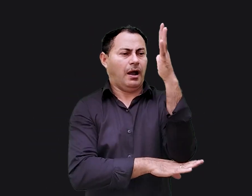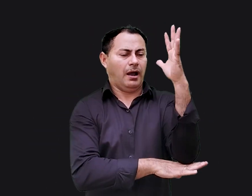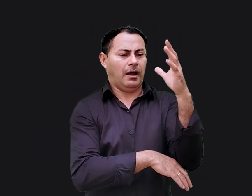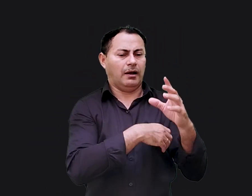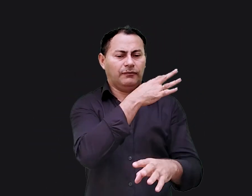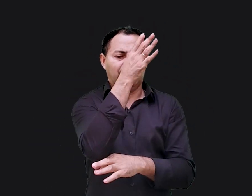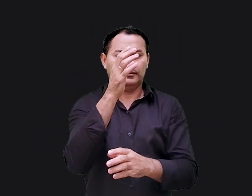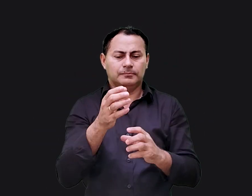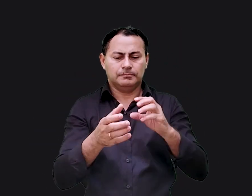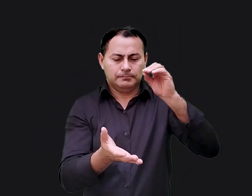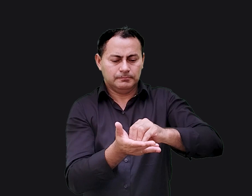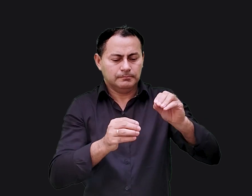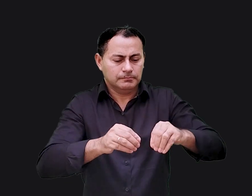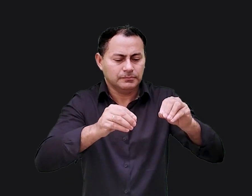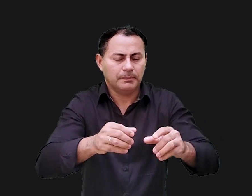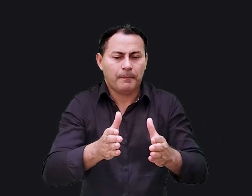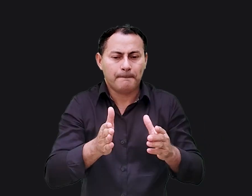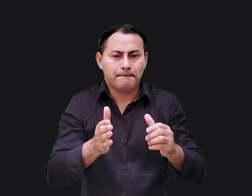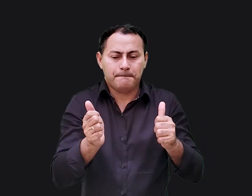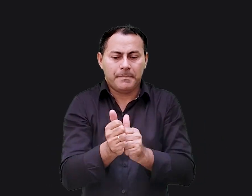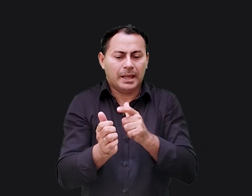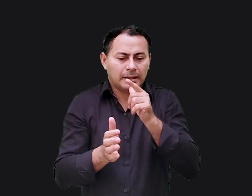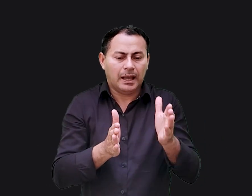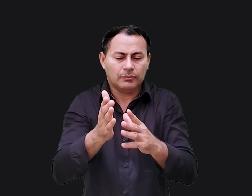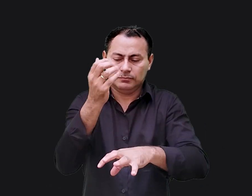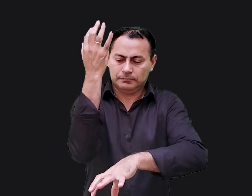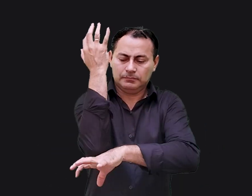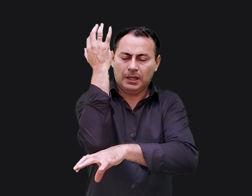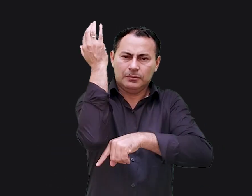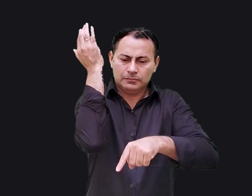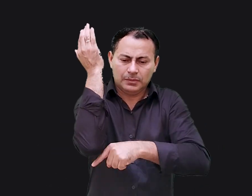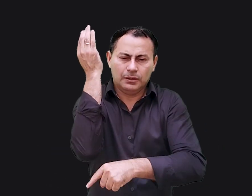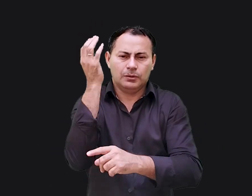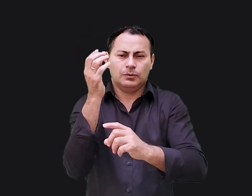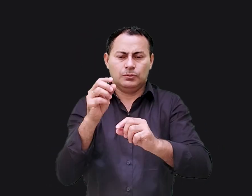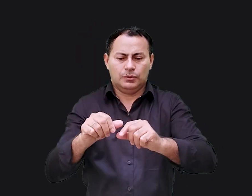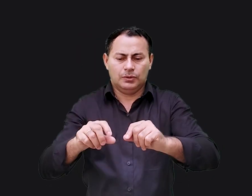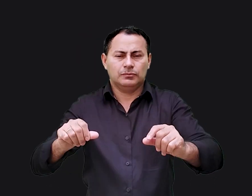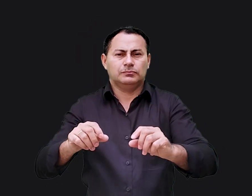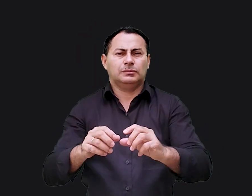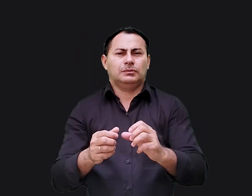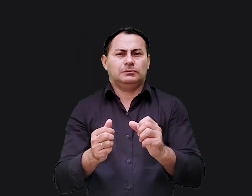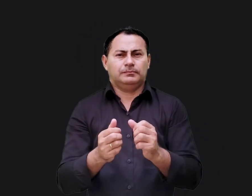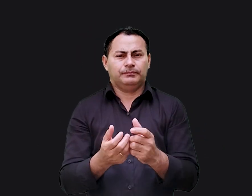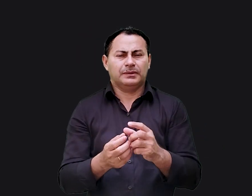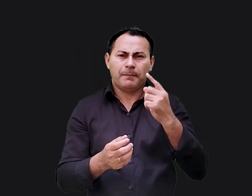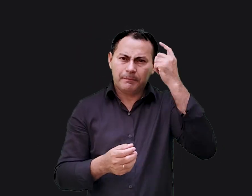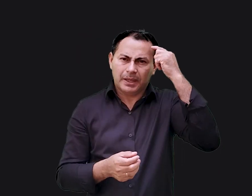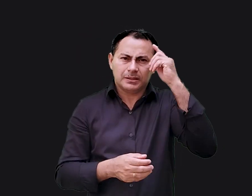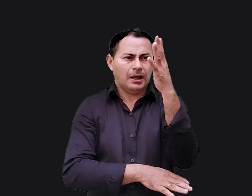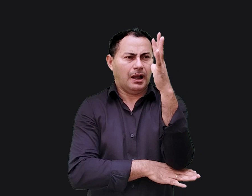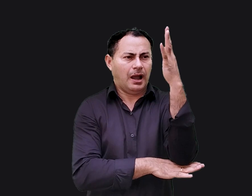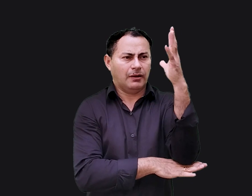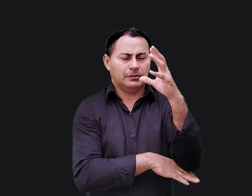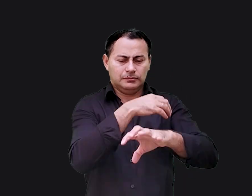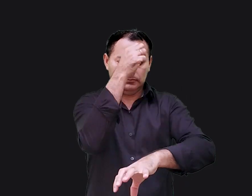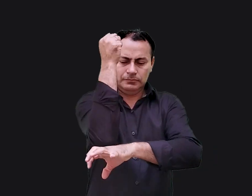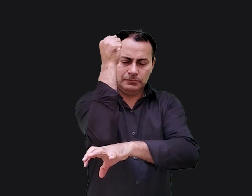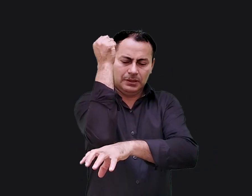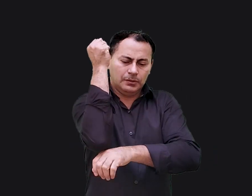árvore plantada à beira de águas correntes. Suas raízes são profundas e o solo úmido. Imagine uma árvore com raízes